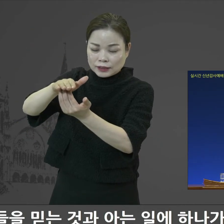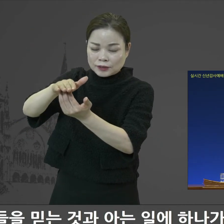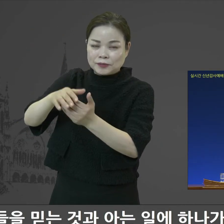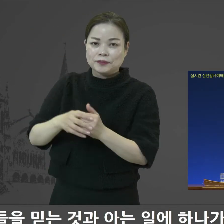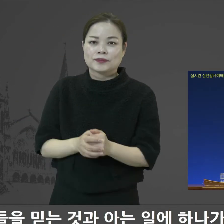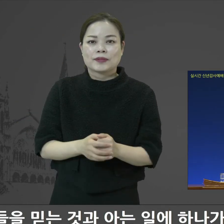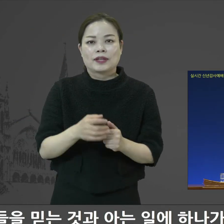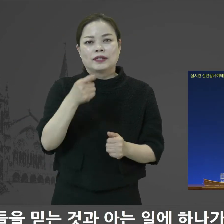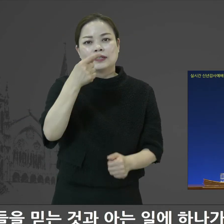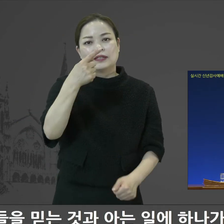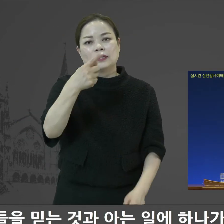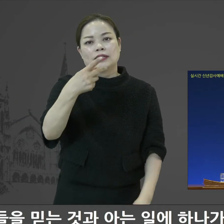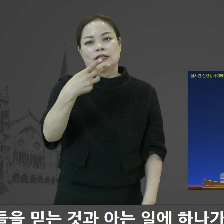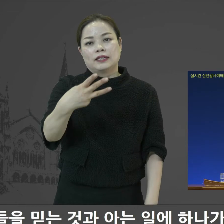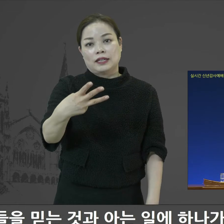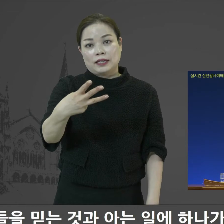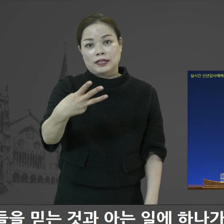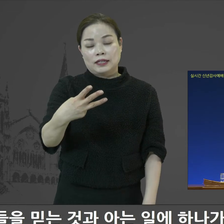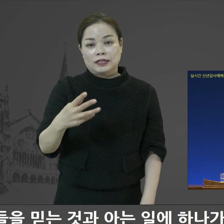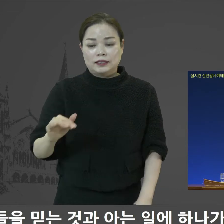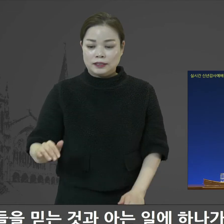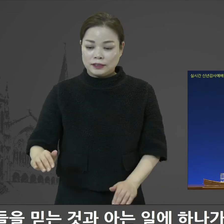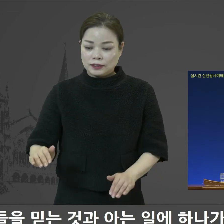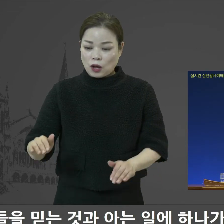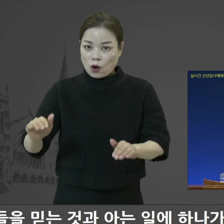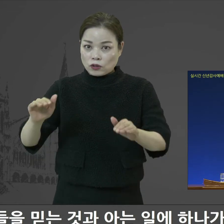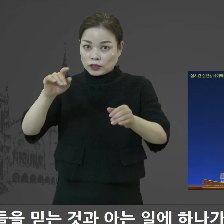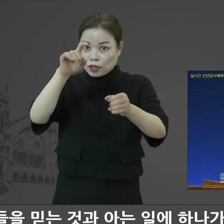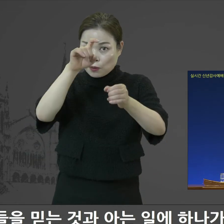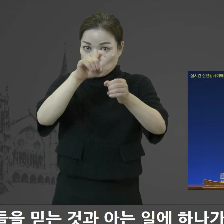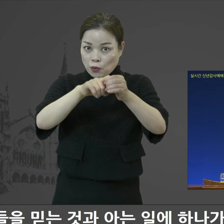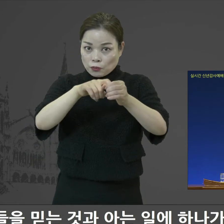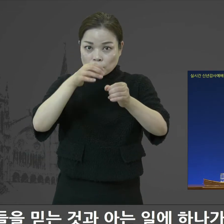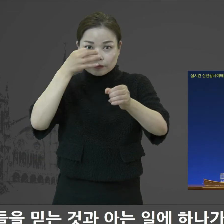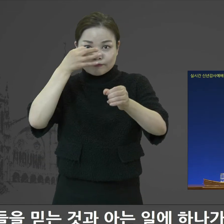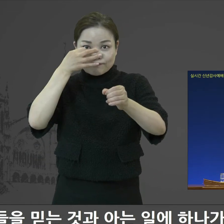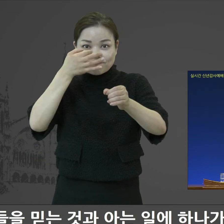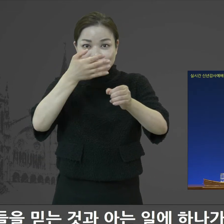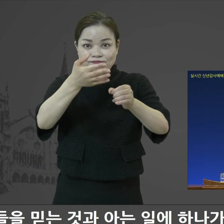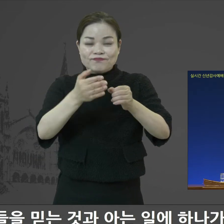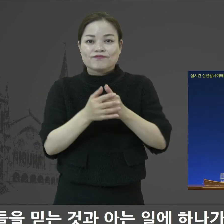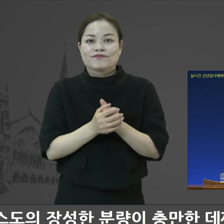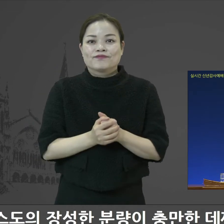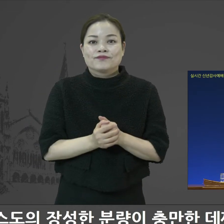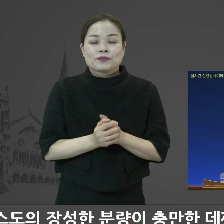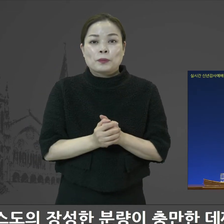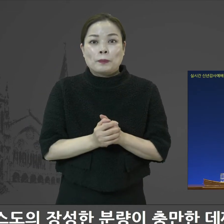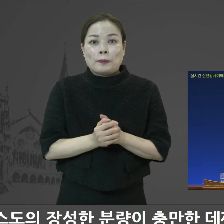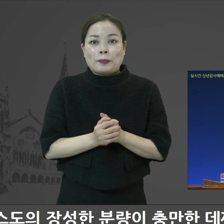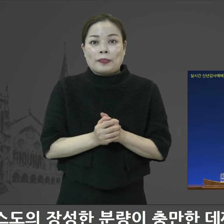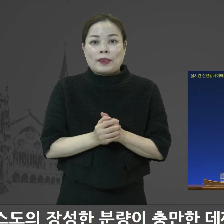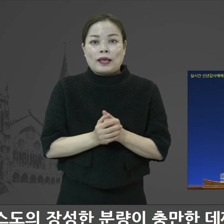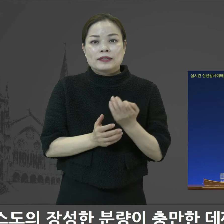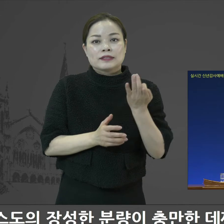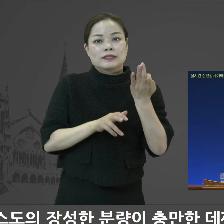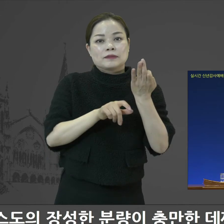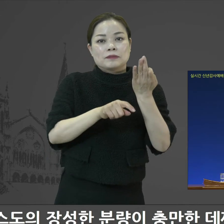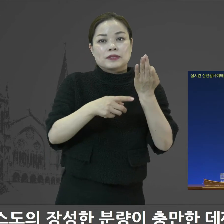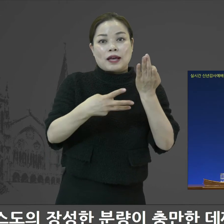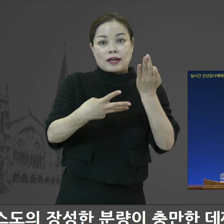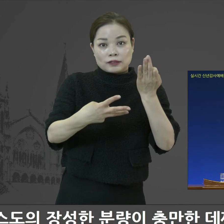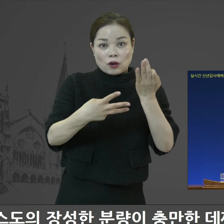이르리니. 3가지 성장의 이 목표점을 보여준 거죠. 그리고 14절에